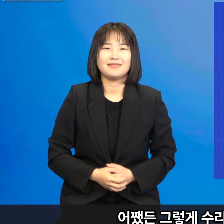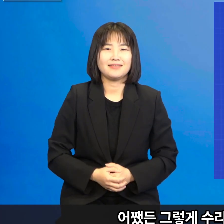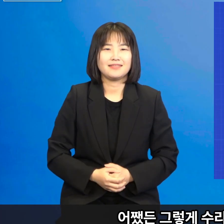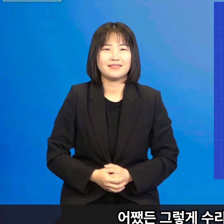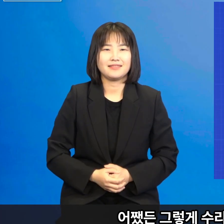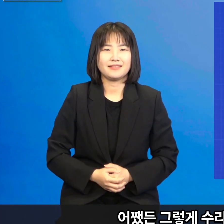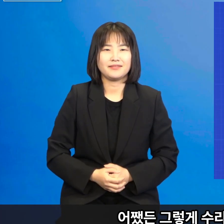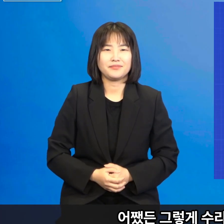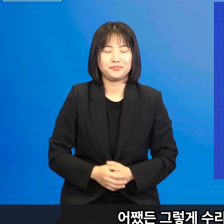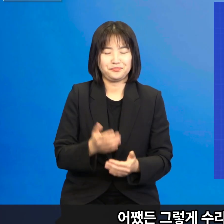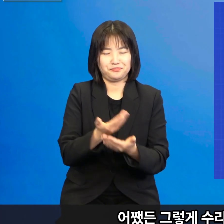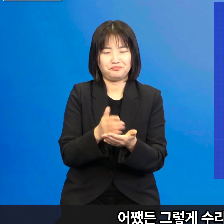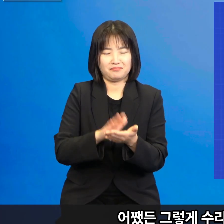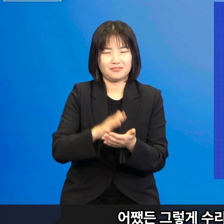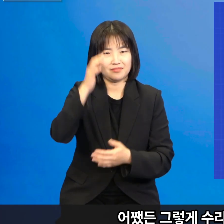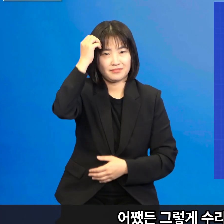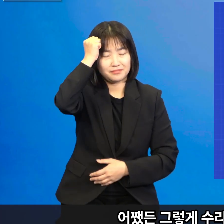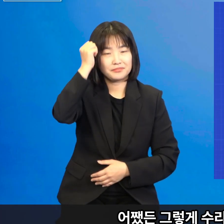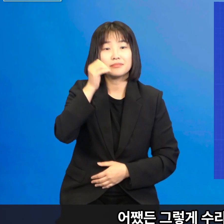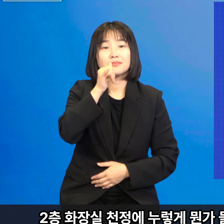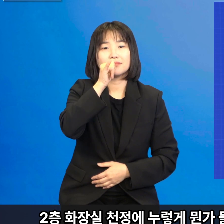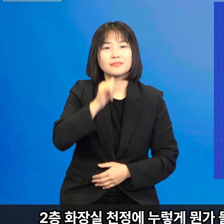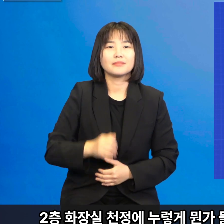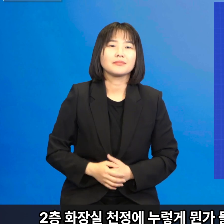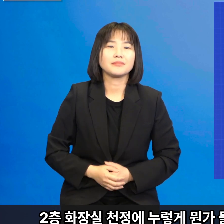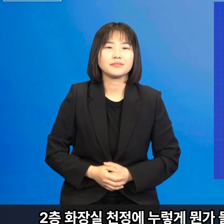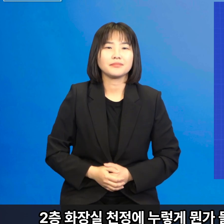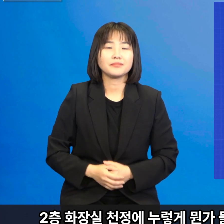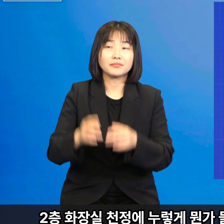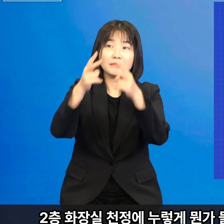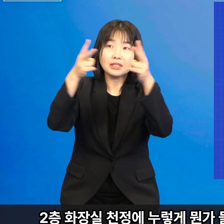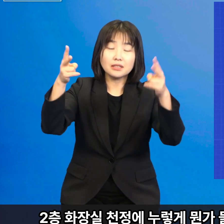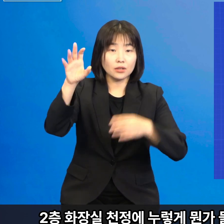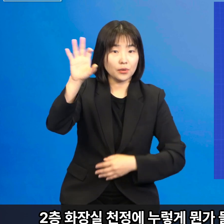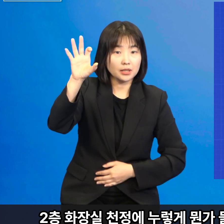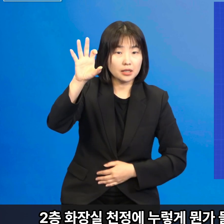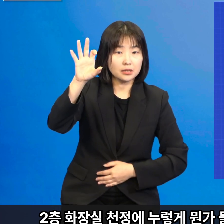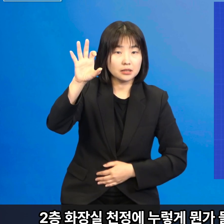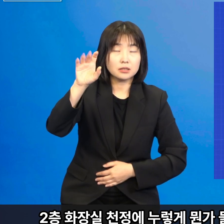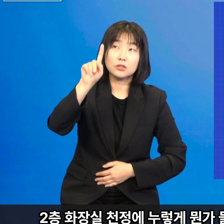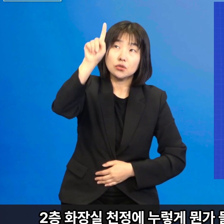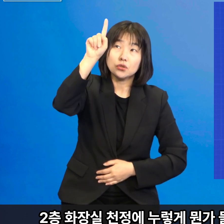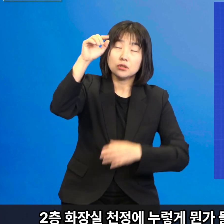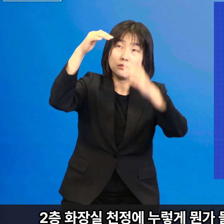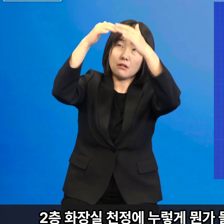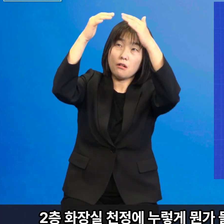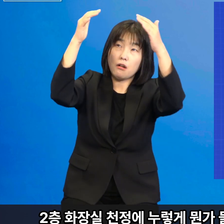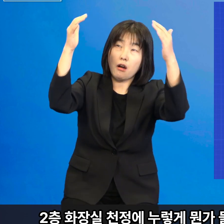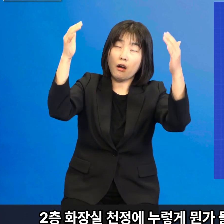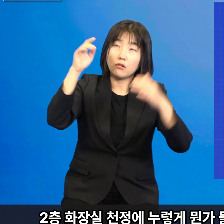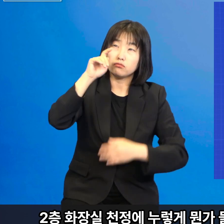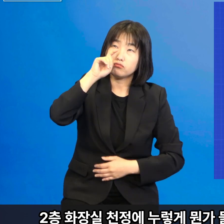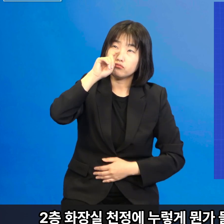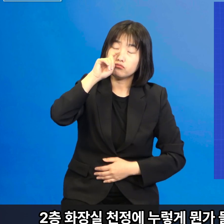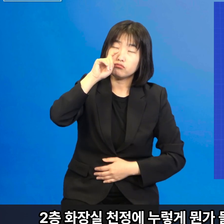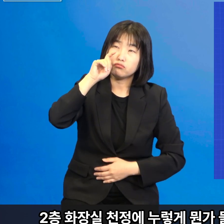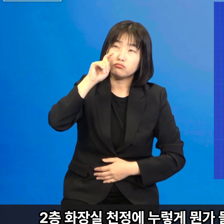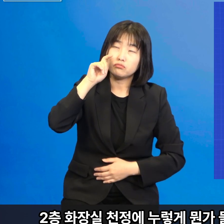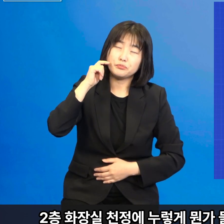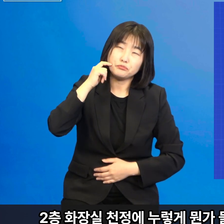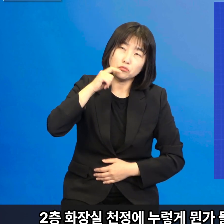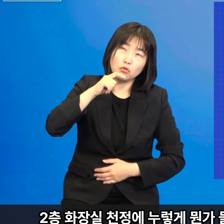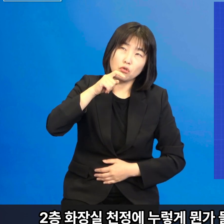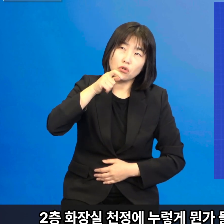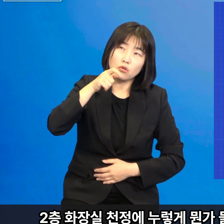어쨌든 그렇게 수리했던 기억이 있어요. 1층 화장실 천정에 누렇게 뭔가 물이 새고